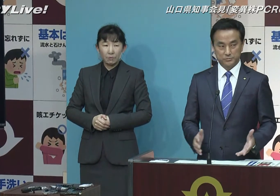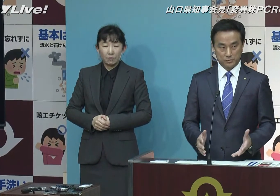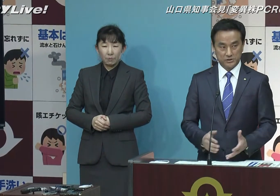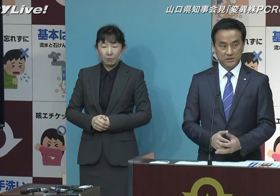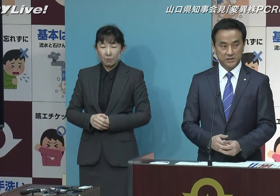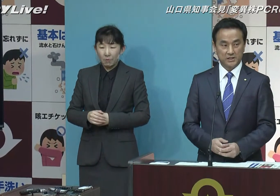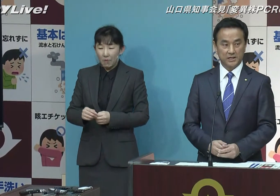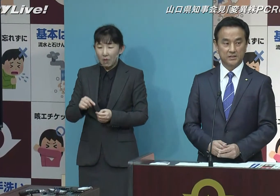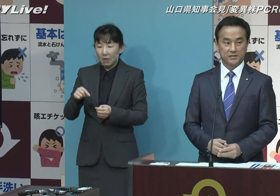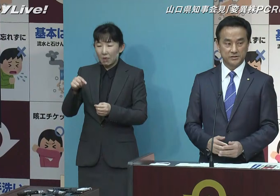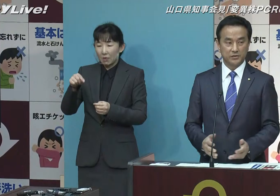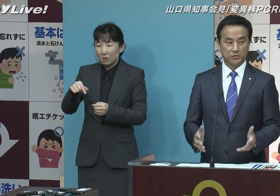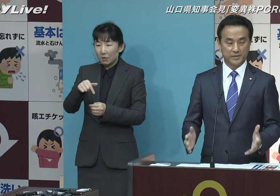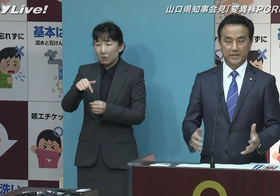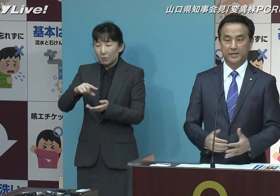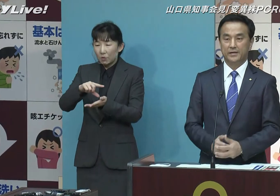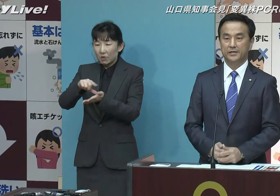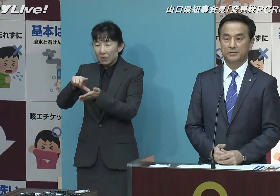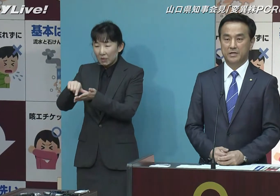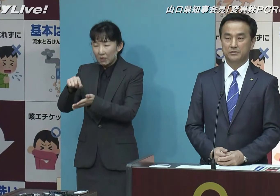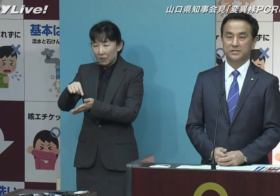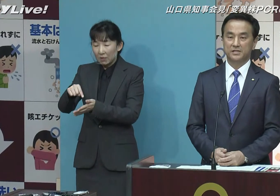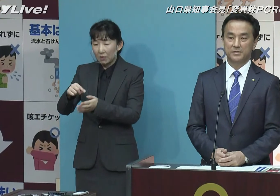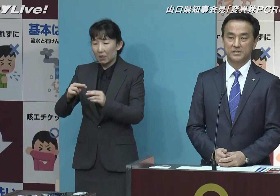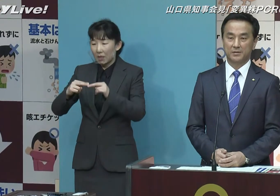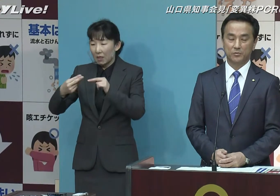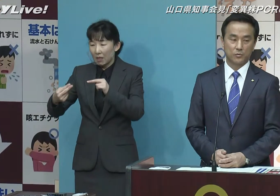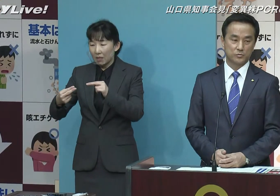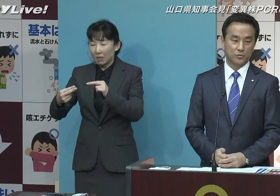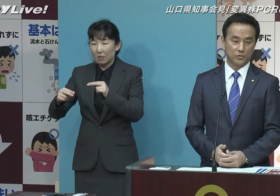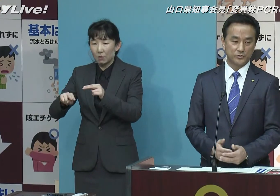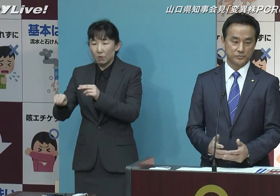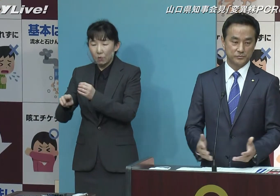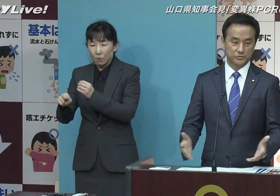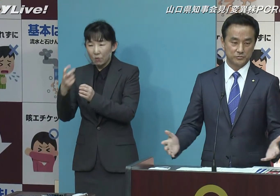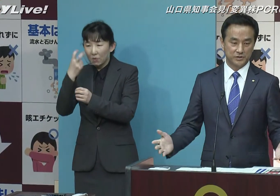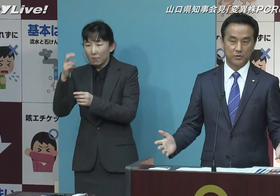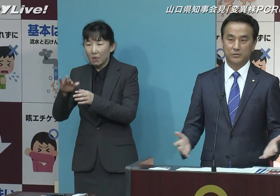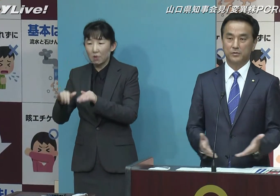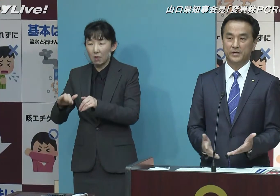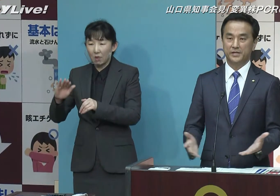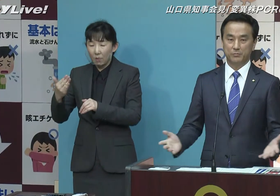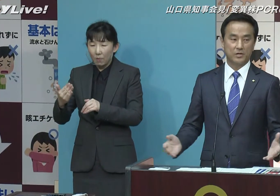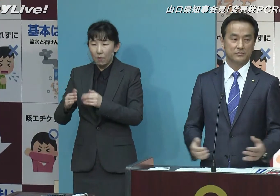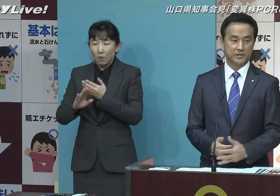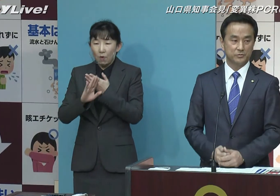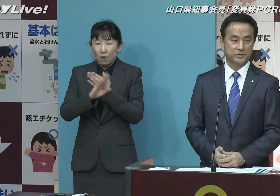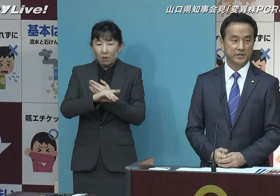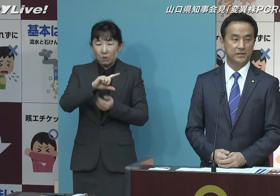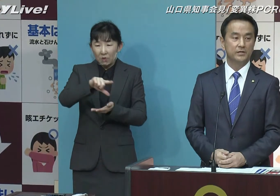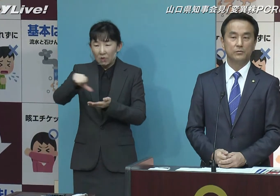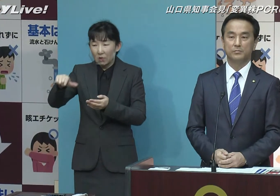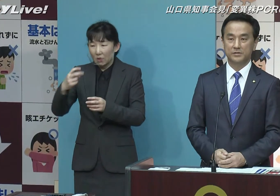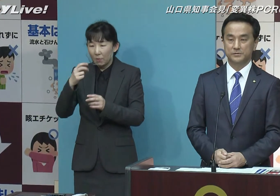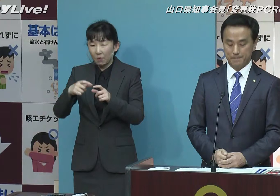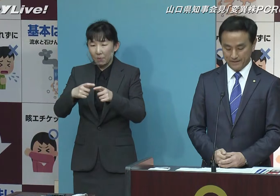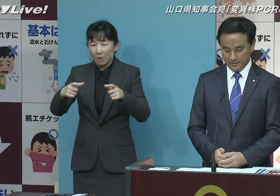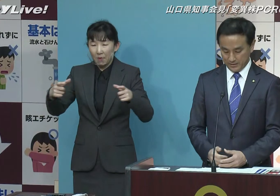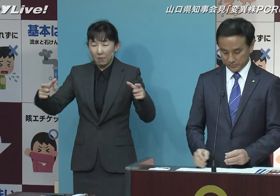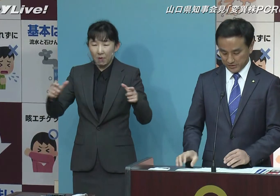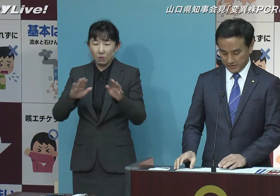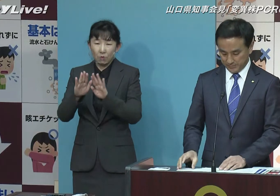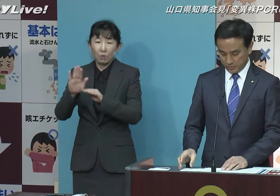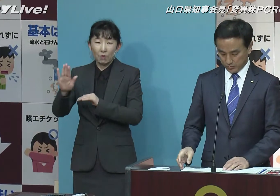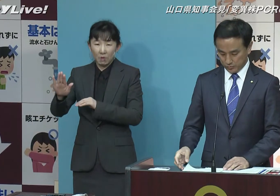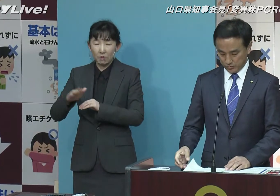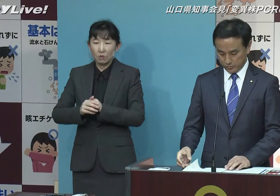一部の地域に限られてですね、これまで変異株が確認されてましたけれども、このところ急速に他のエリアにも拡大をしております。